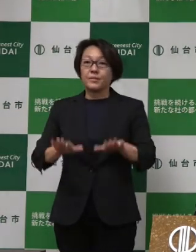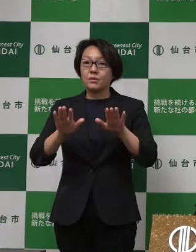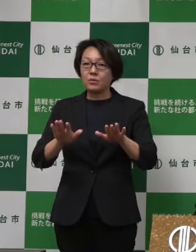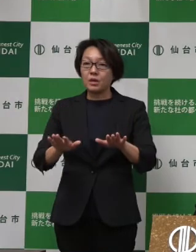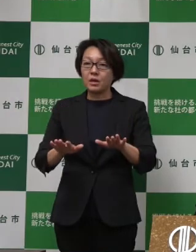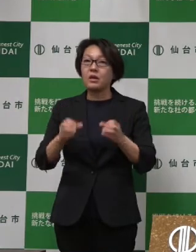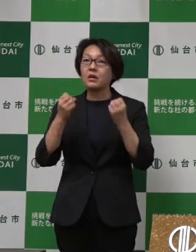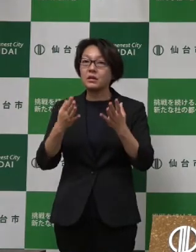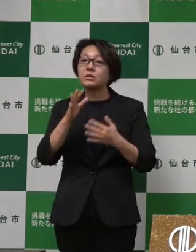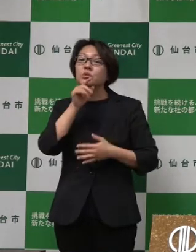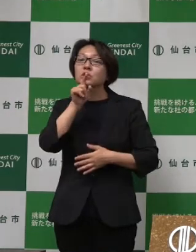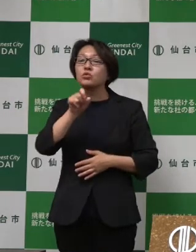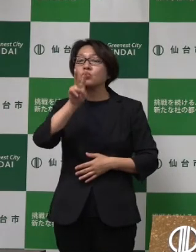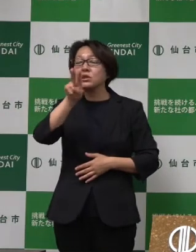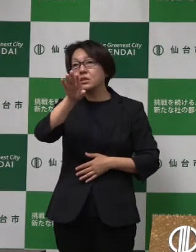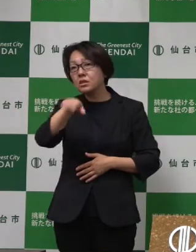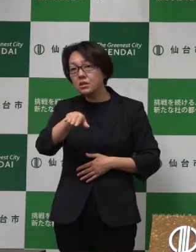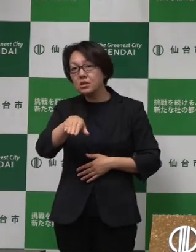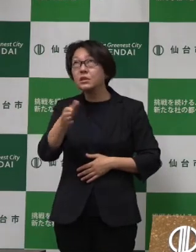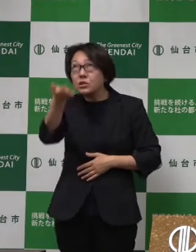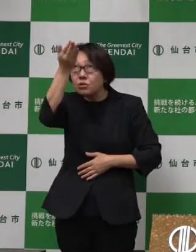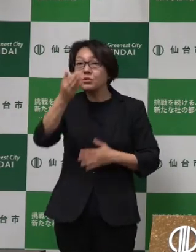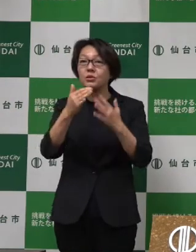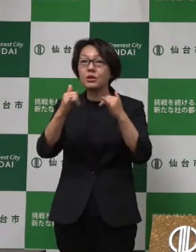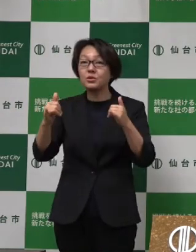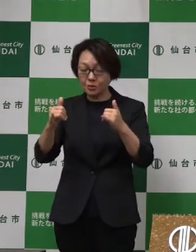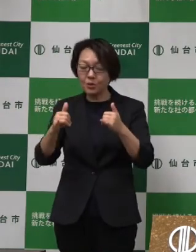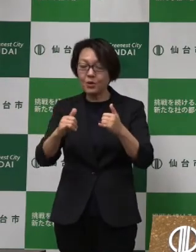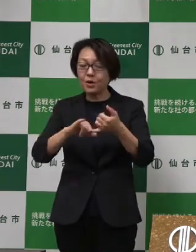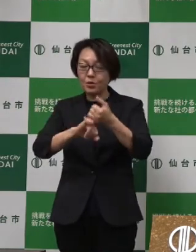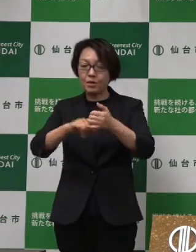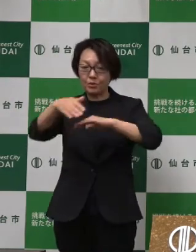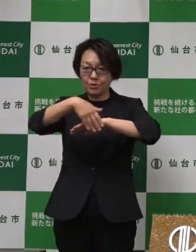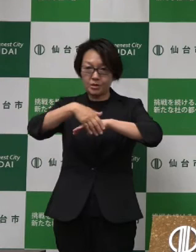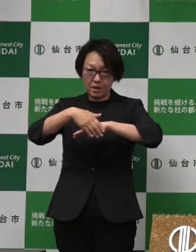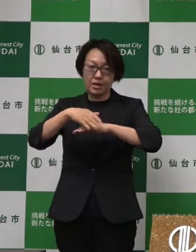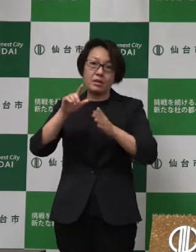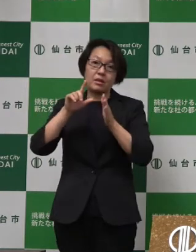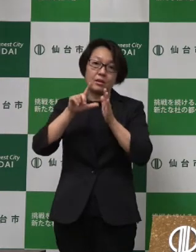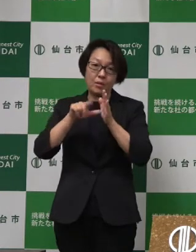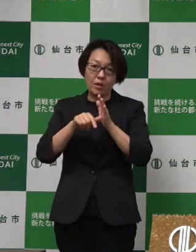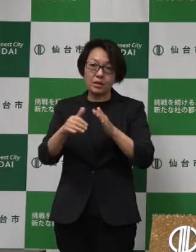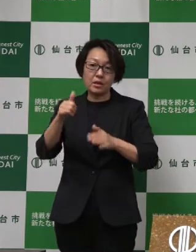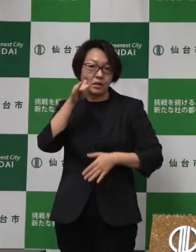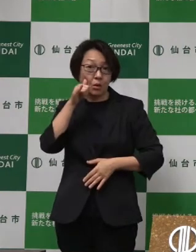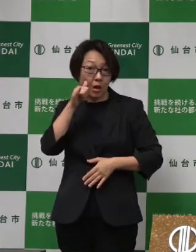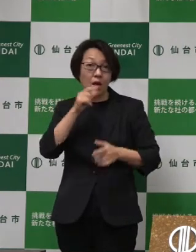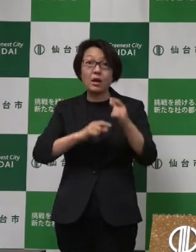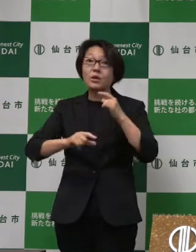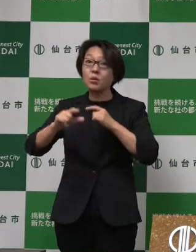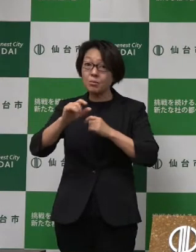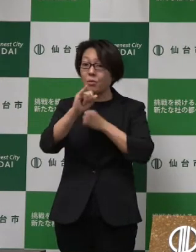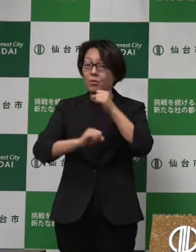たに12歳以上の皆様方 の予約を受け付けた際にはですね、電話よりもですね、